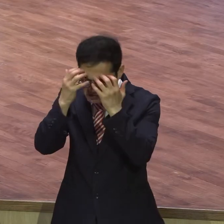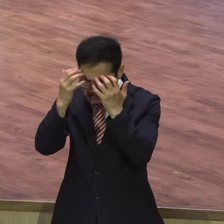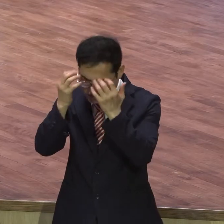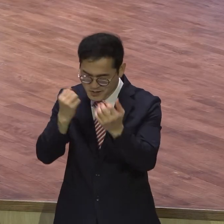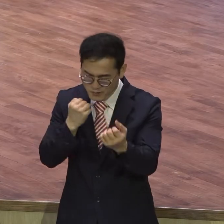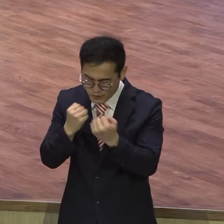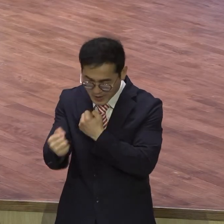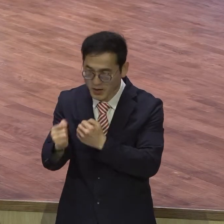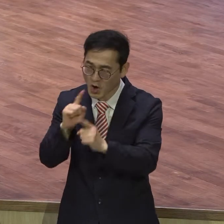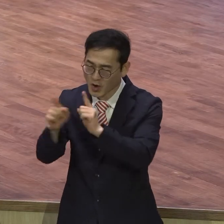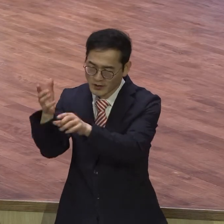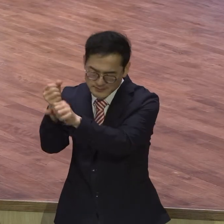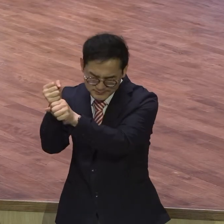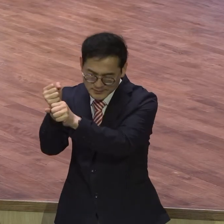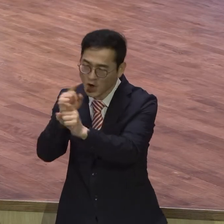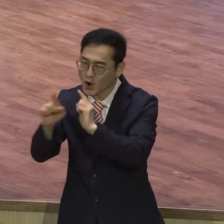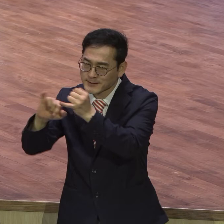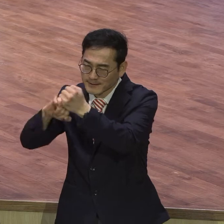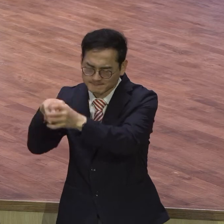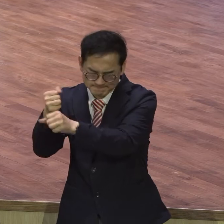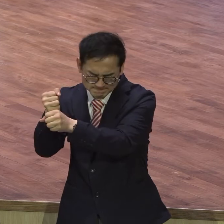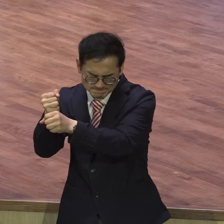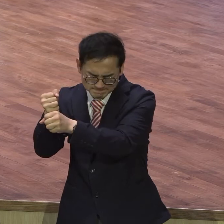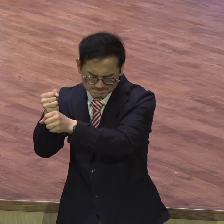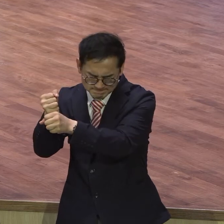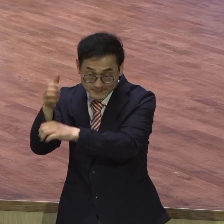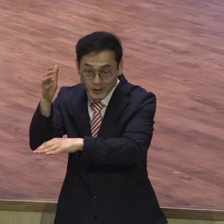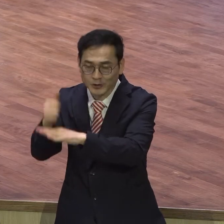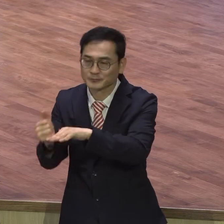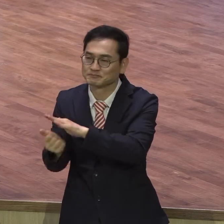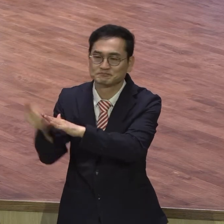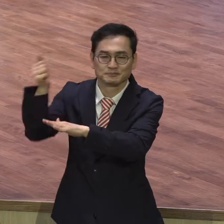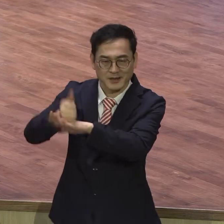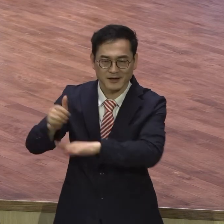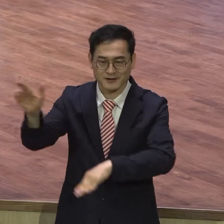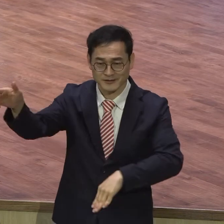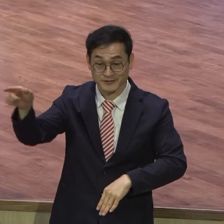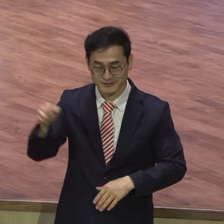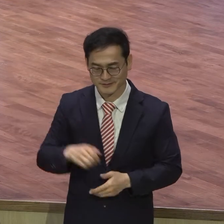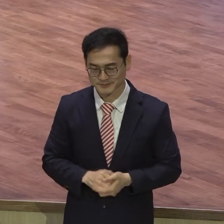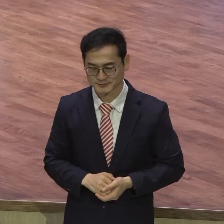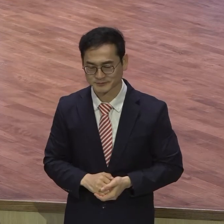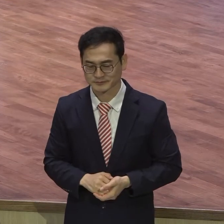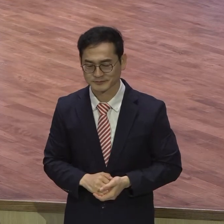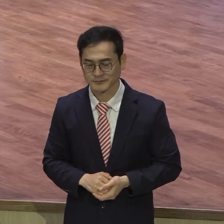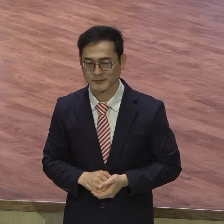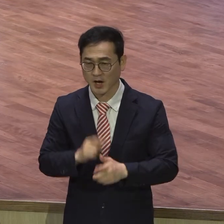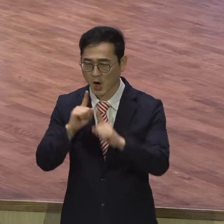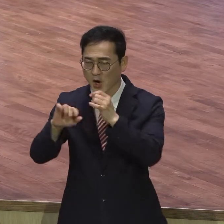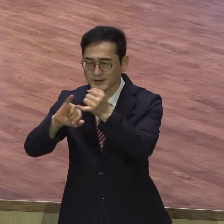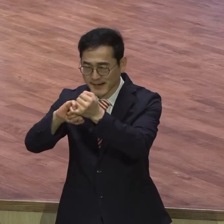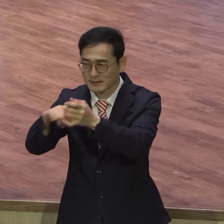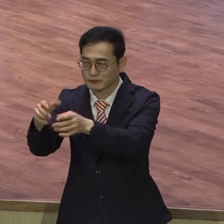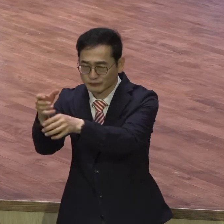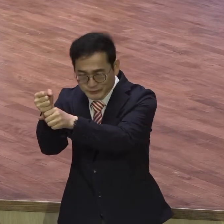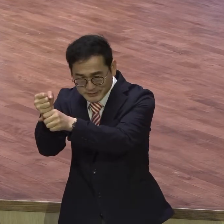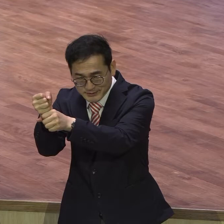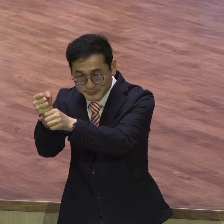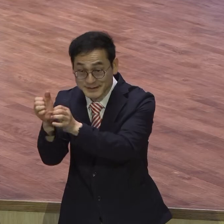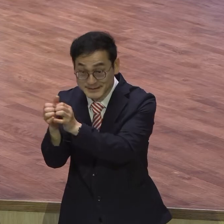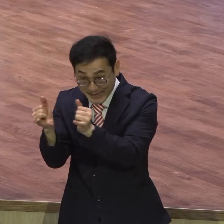라는 사실이 강조되었습니다 그래서 언약 잡고 한 삶을 사는 사람을